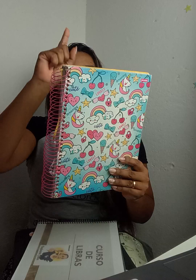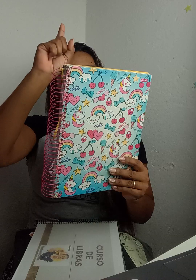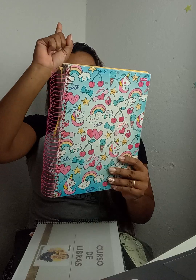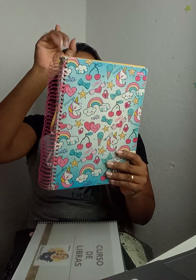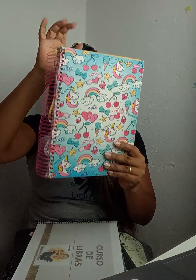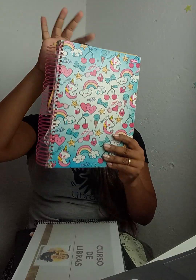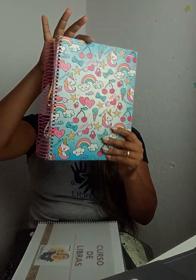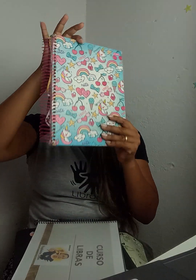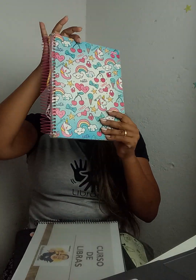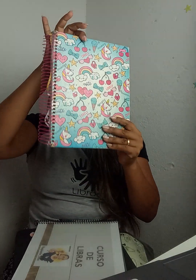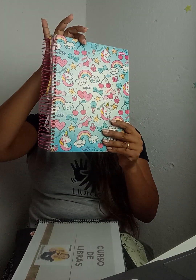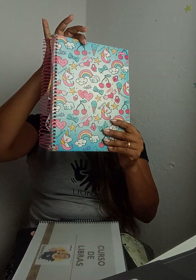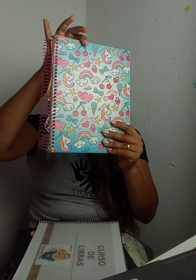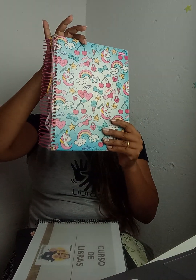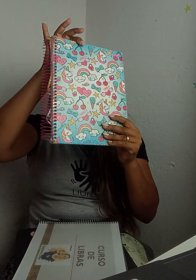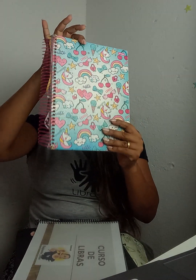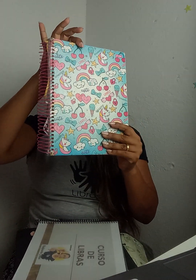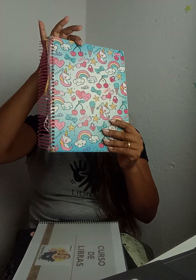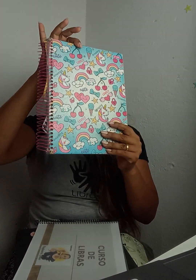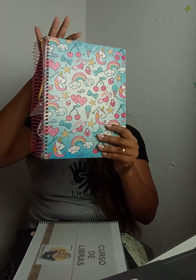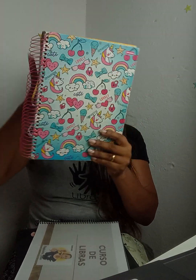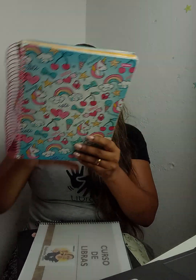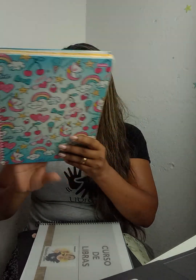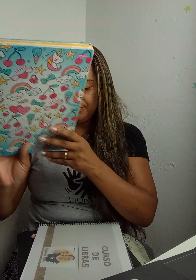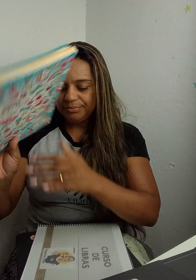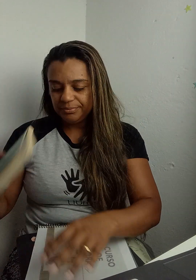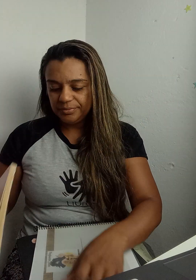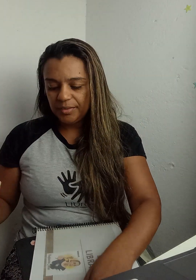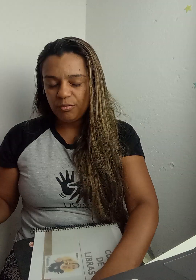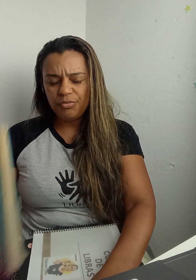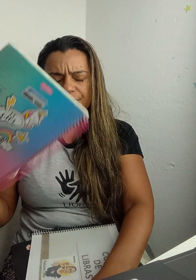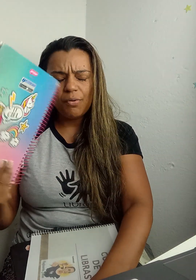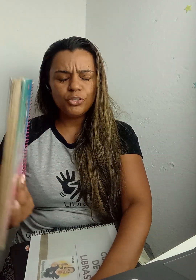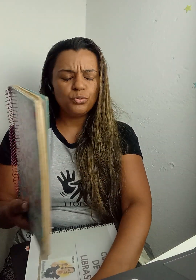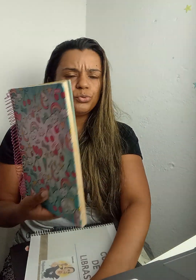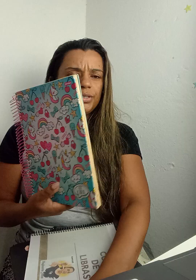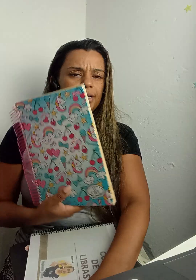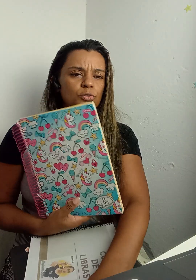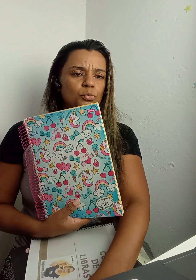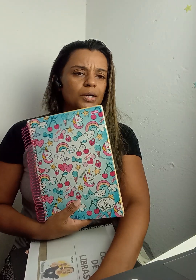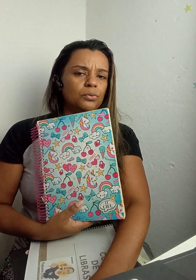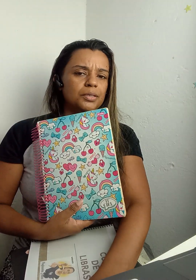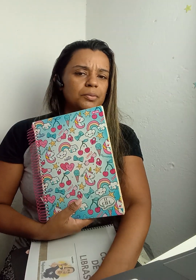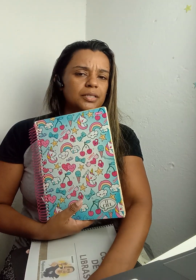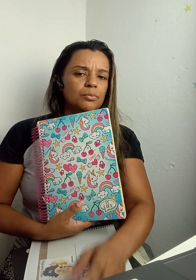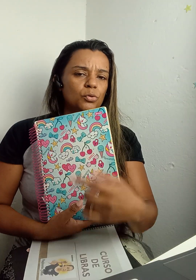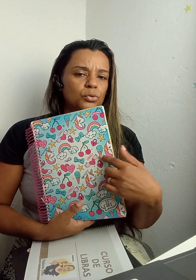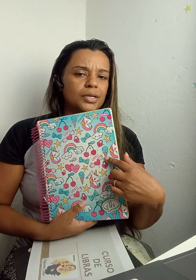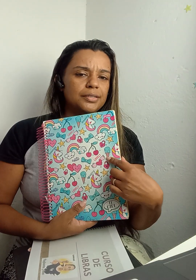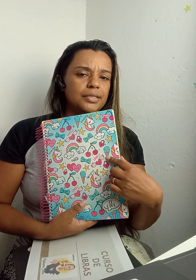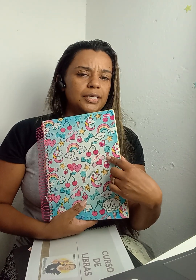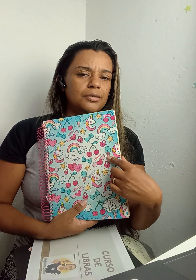do curso. Monta caderninho, sinalário. Eu vou ver se eu acho um tutorial de uma aluna minha que montou o caderninho.